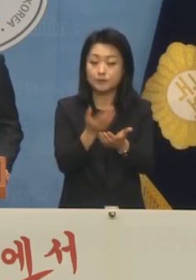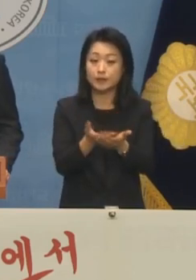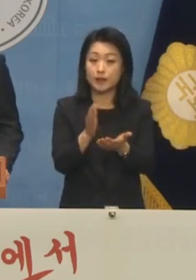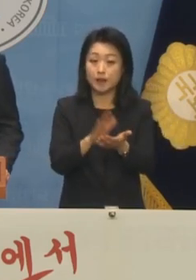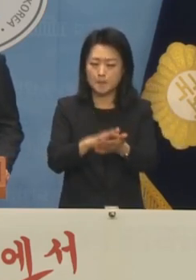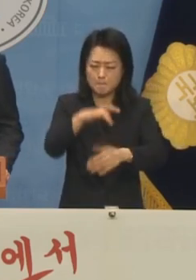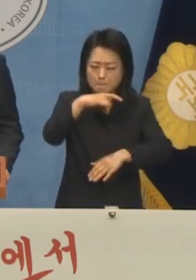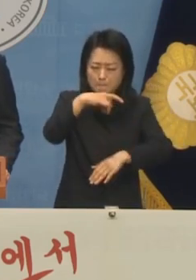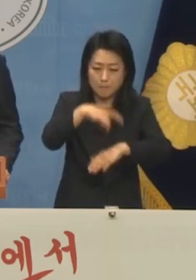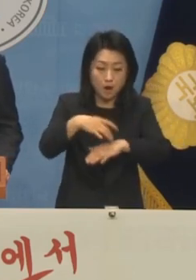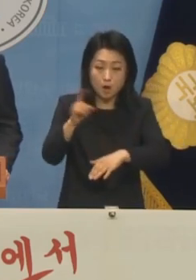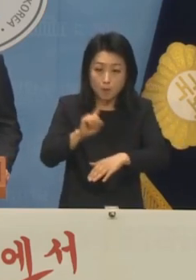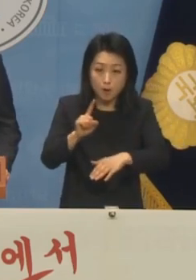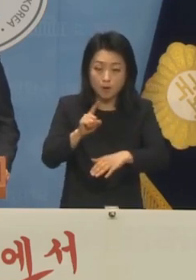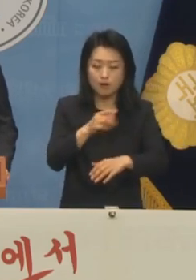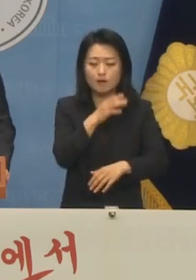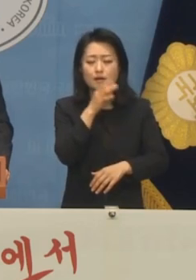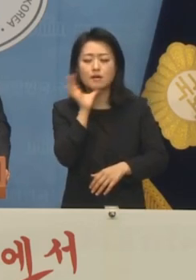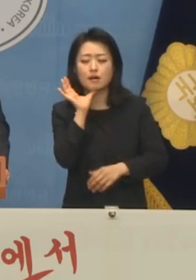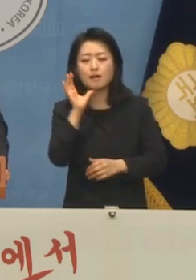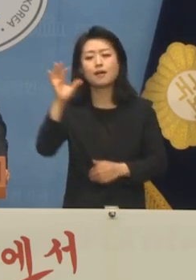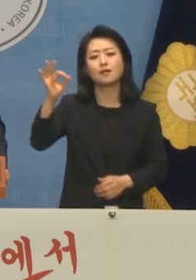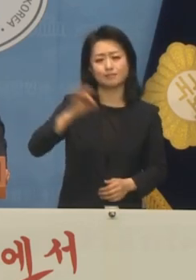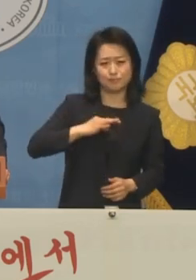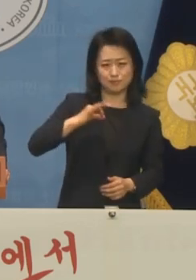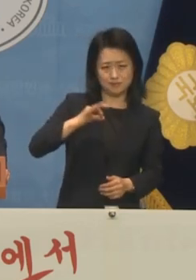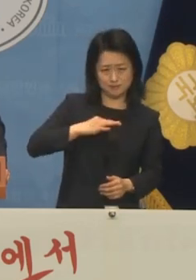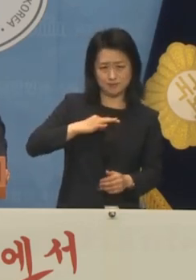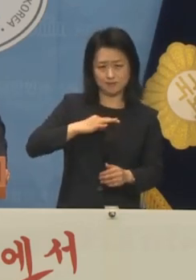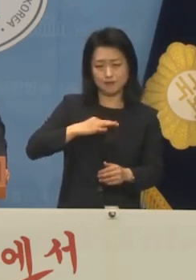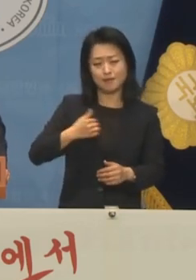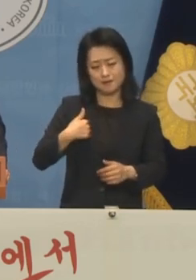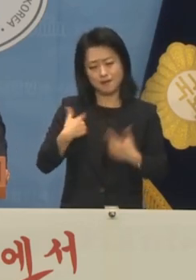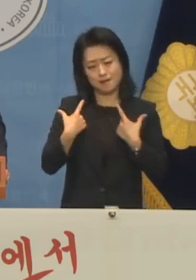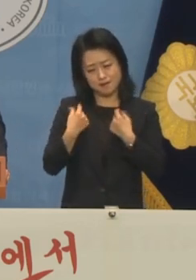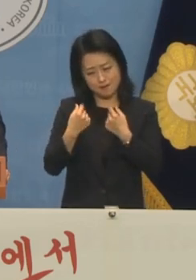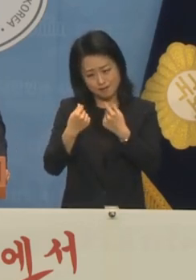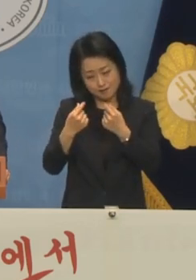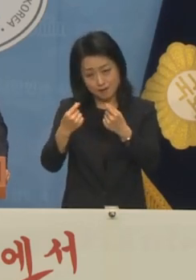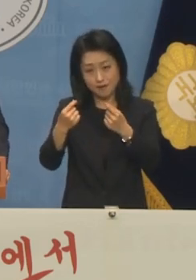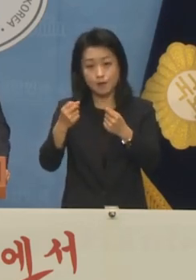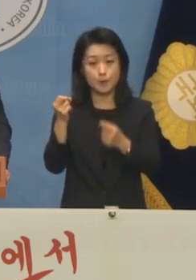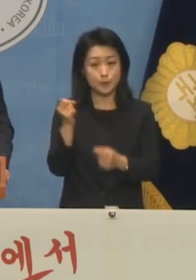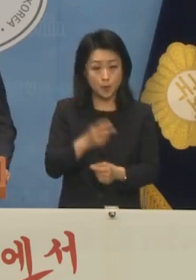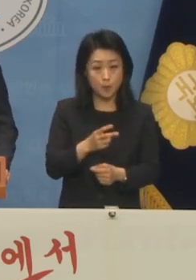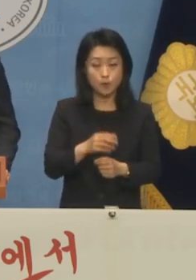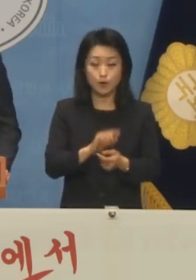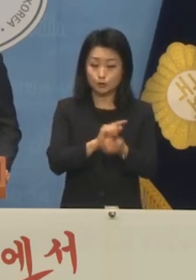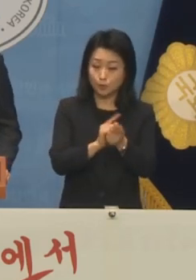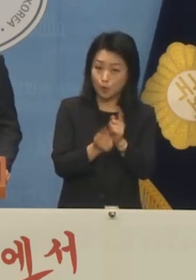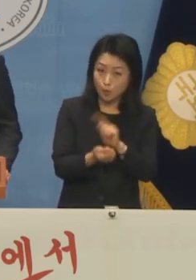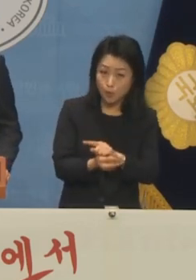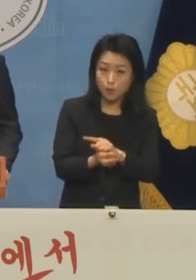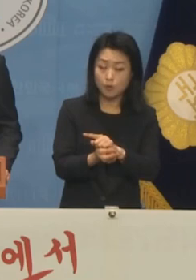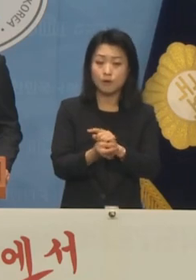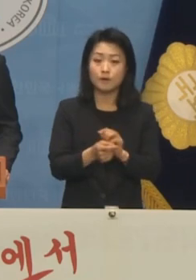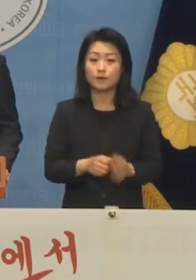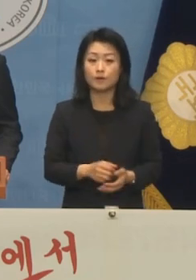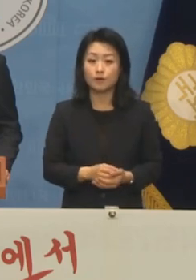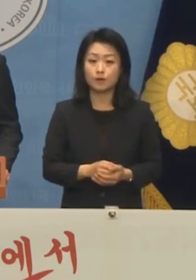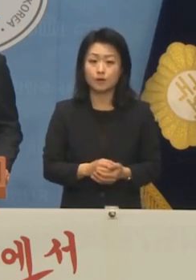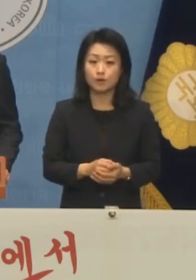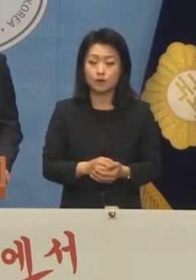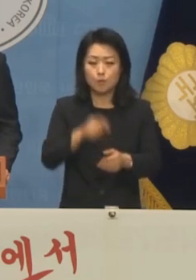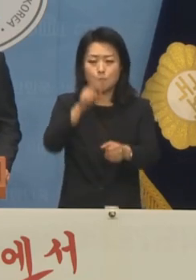핵심은 노소득 보장과 제도의 장기적 지속 가능성, 어찌 보면 서로 상충될 수 있는 두